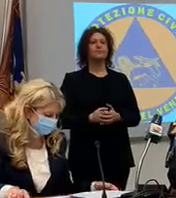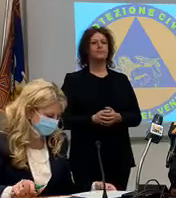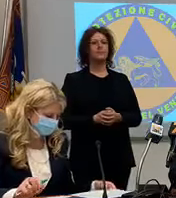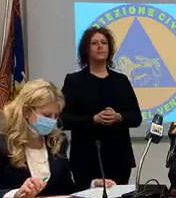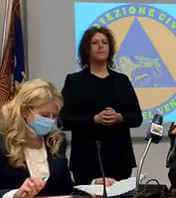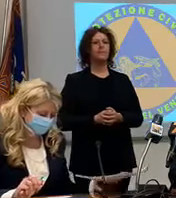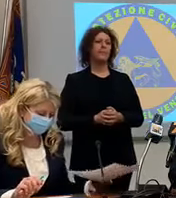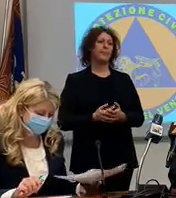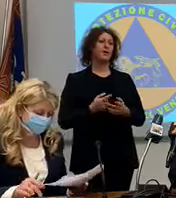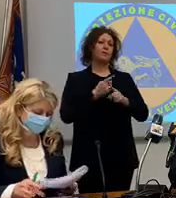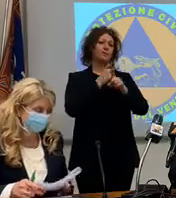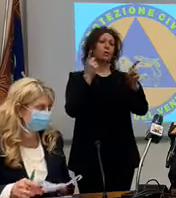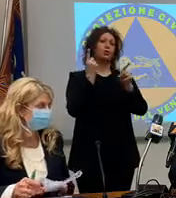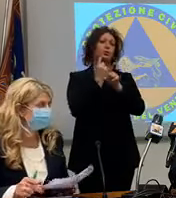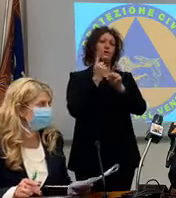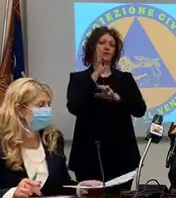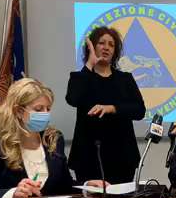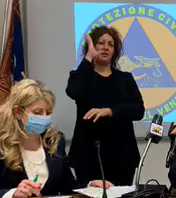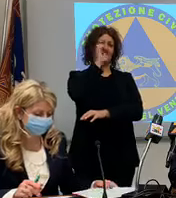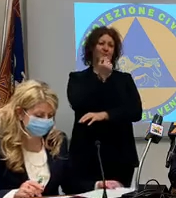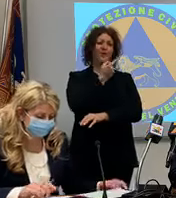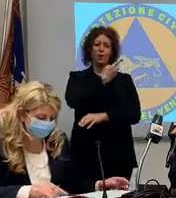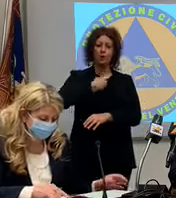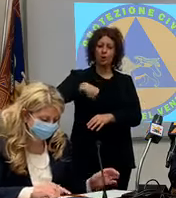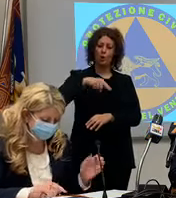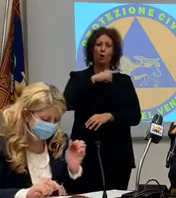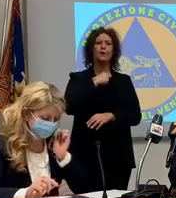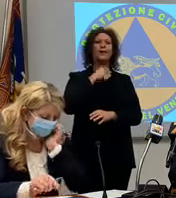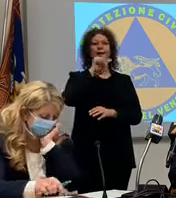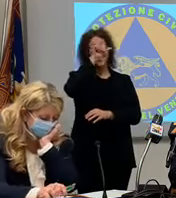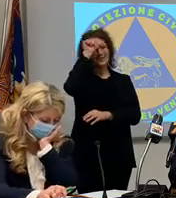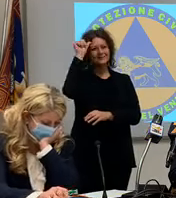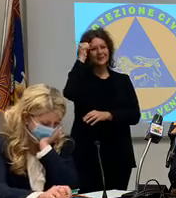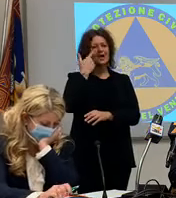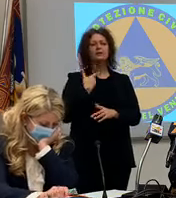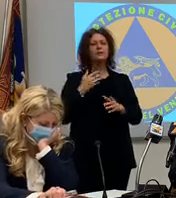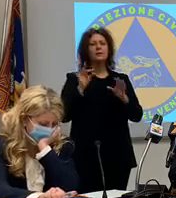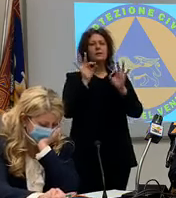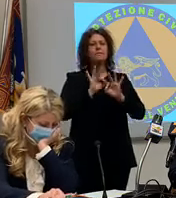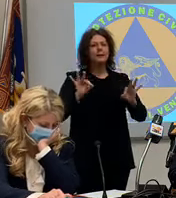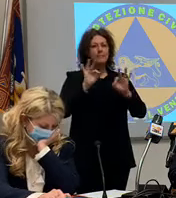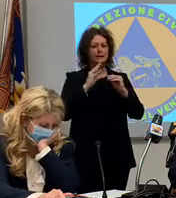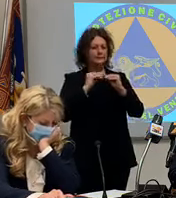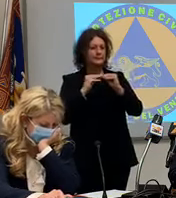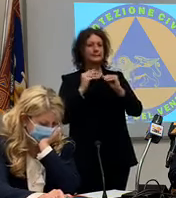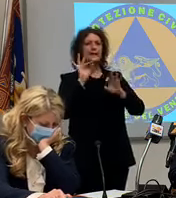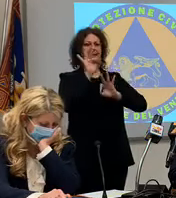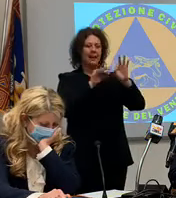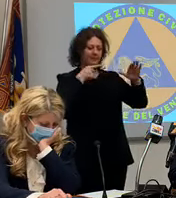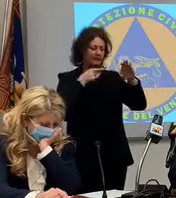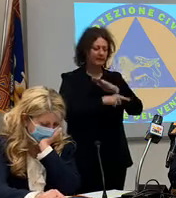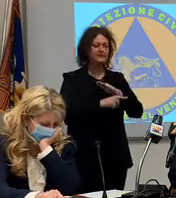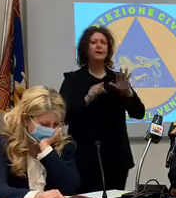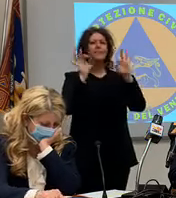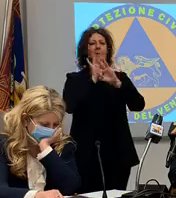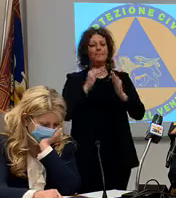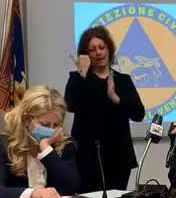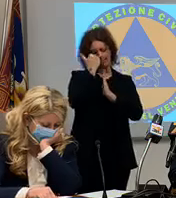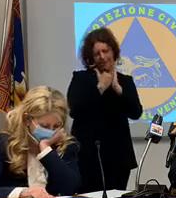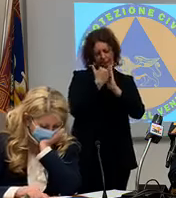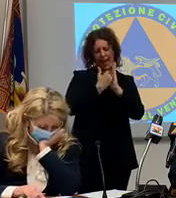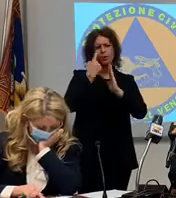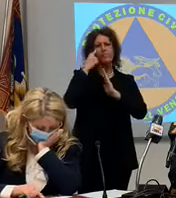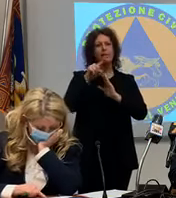comprensione nei nostri confronti cioè noi abbiamo passato l'estate ad allestire terapie Intensive piani pandemici abbiamo